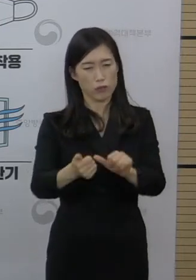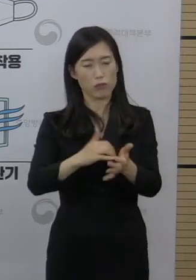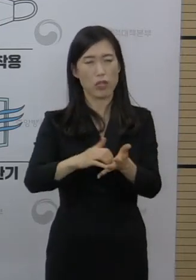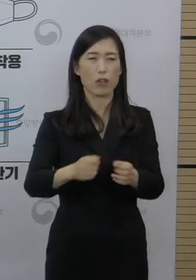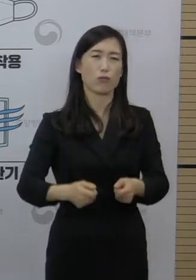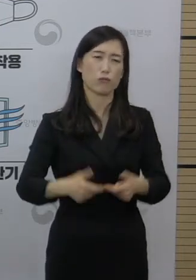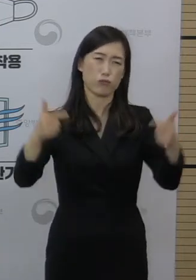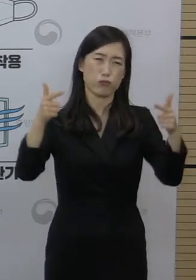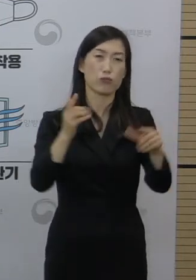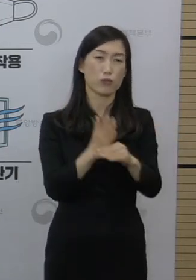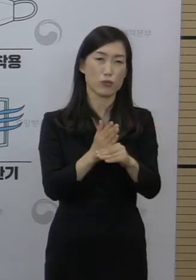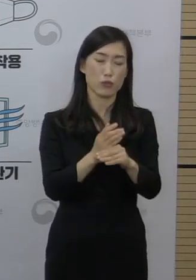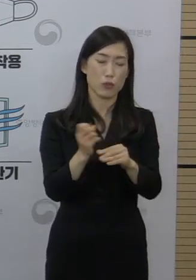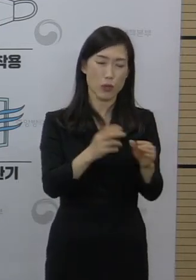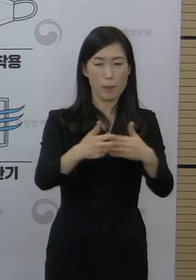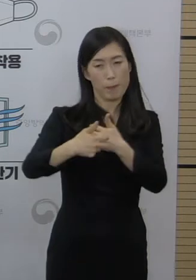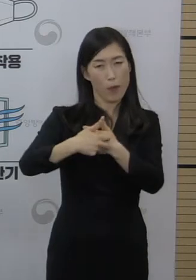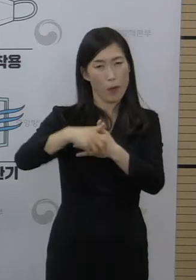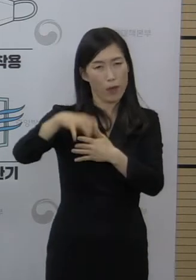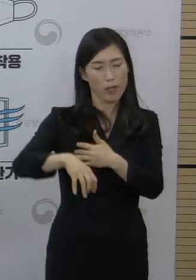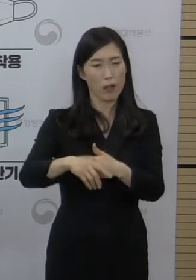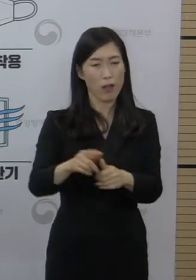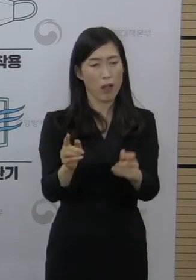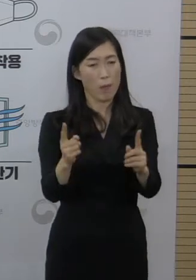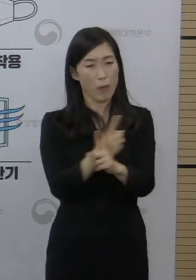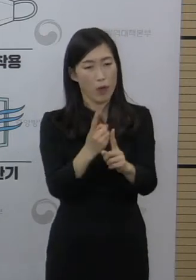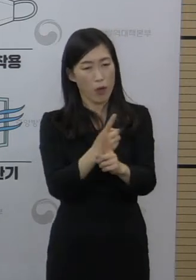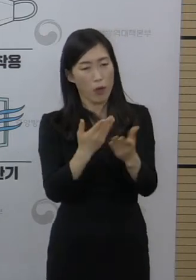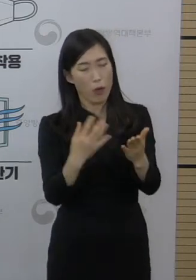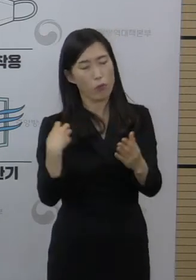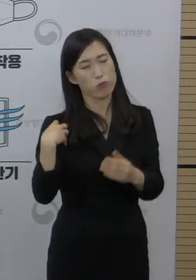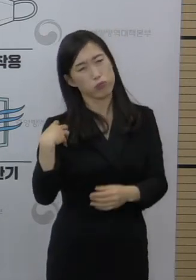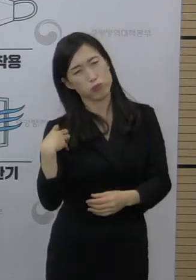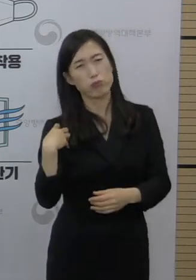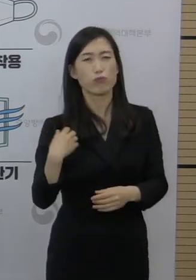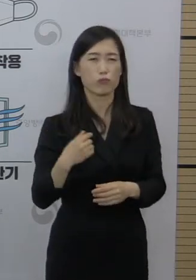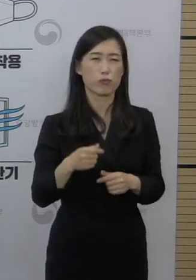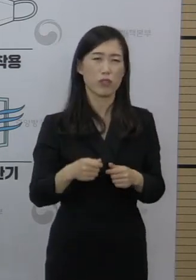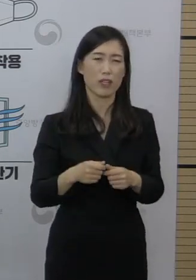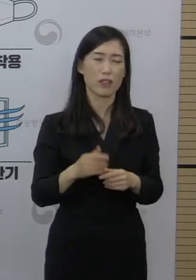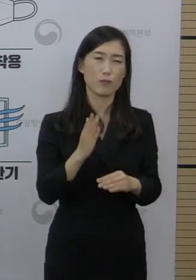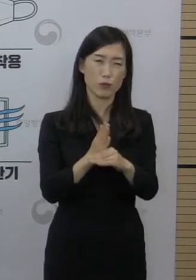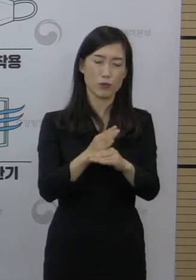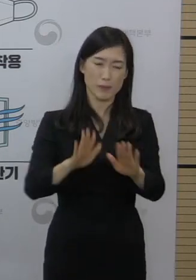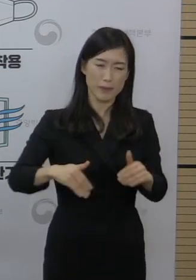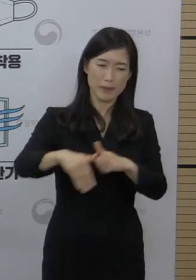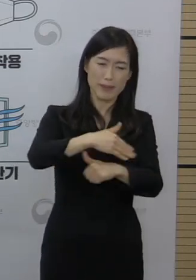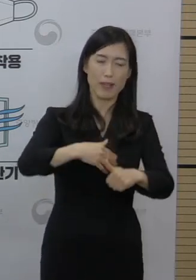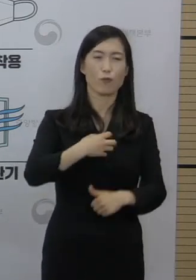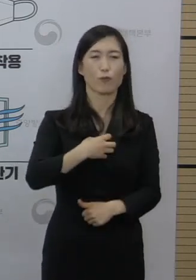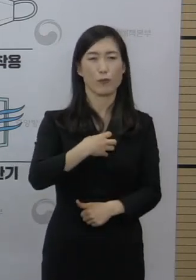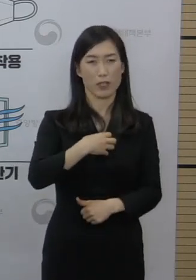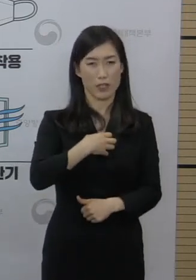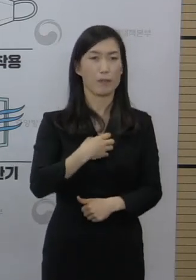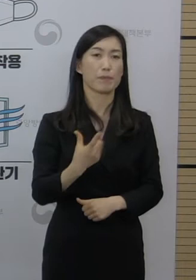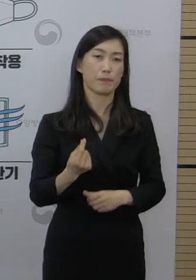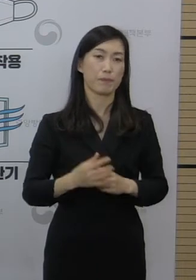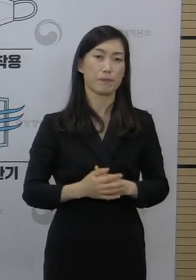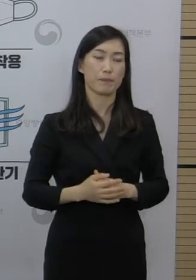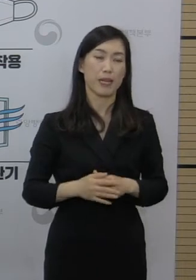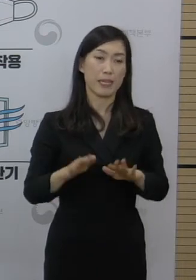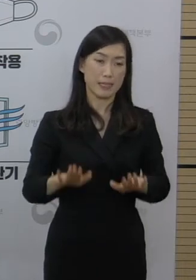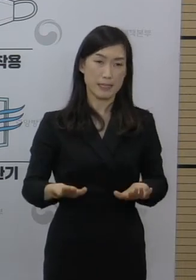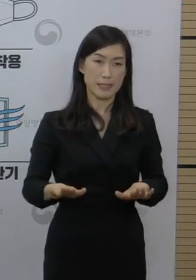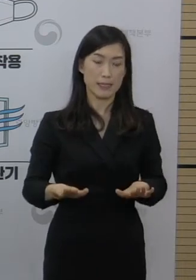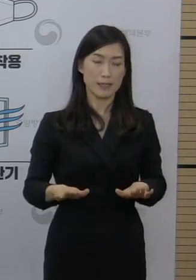증가하고 의료 된 책의 큰 부담을 초래할 위험이 높은 위기 상황입니다 현재는